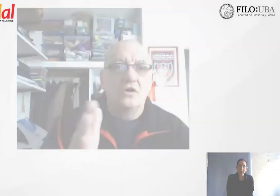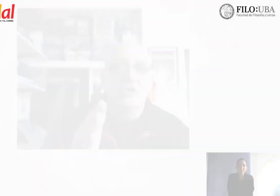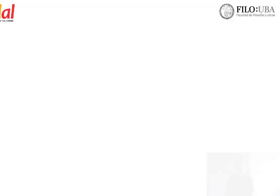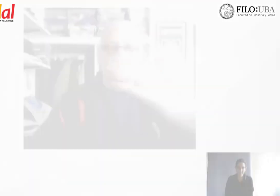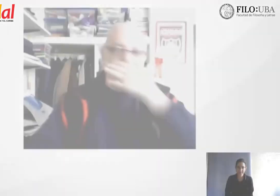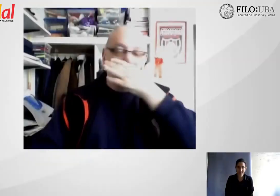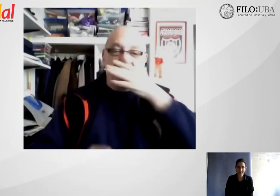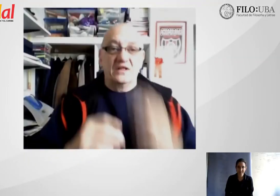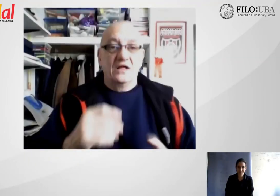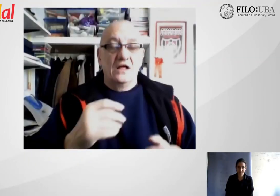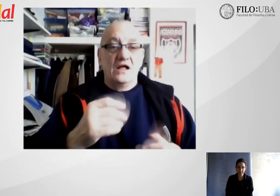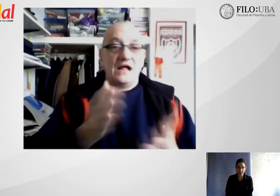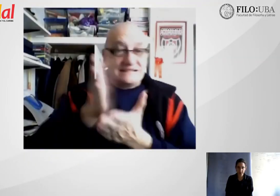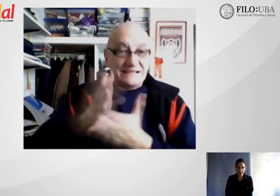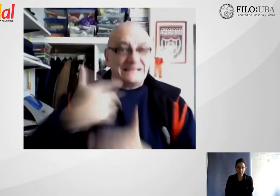novedades. Pero